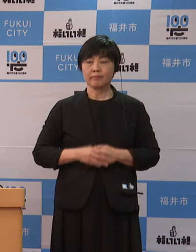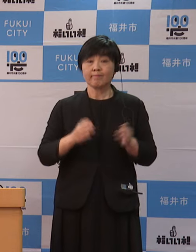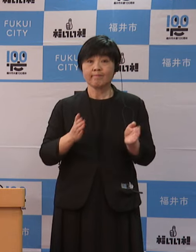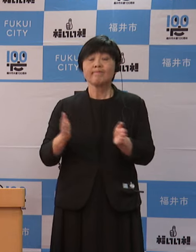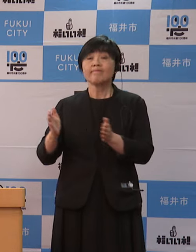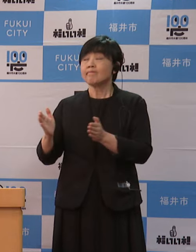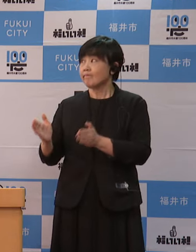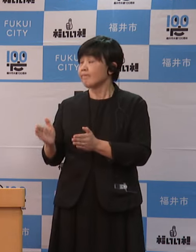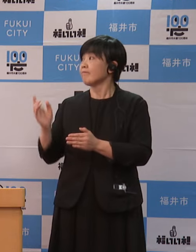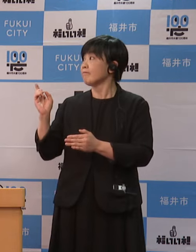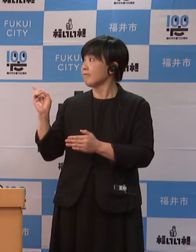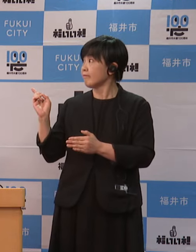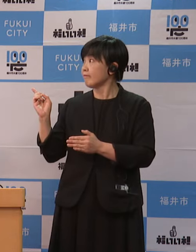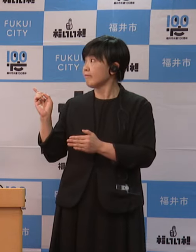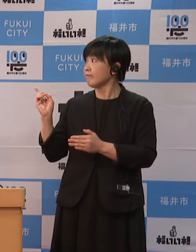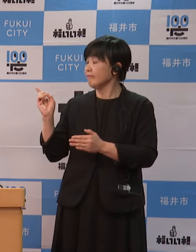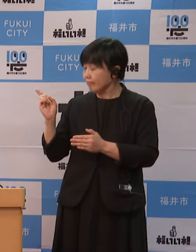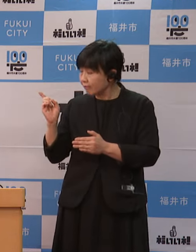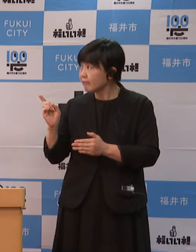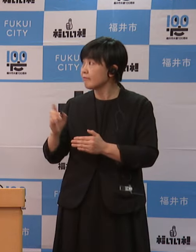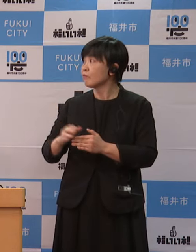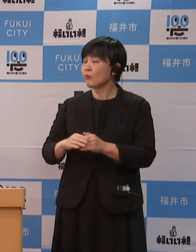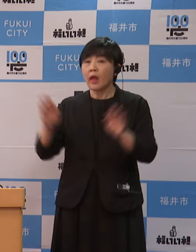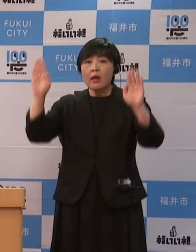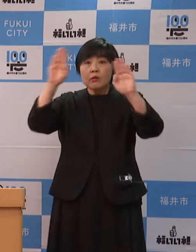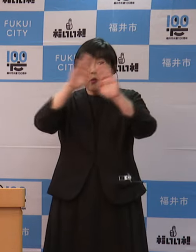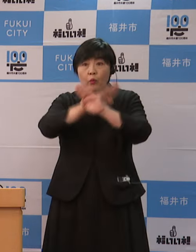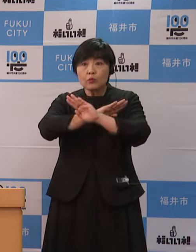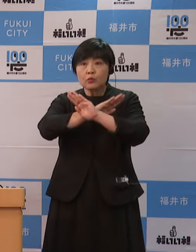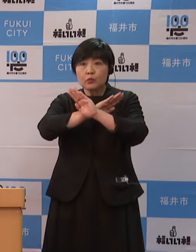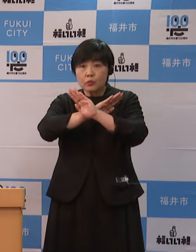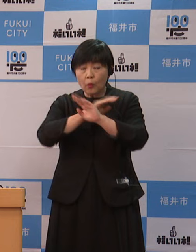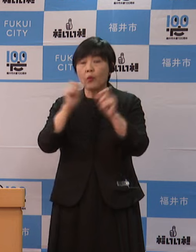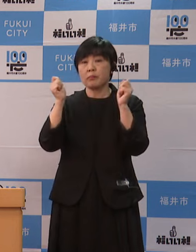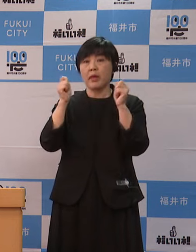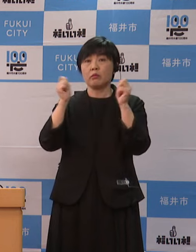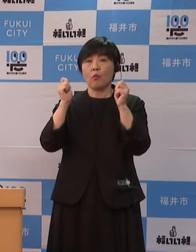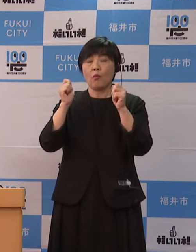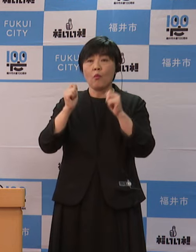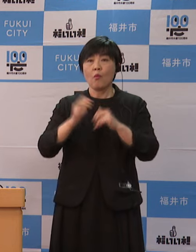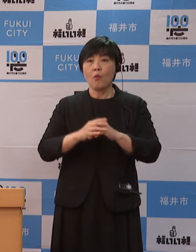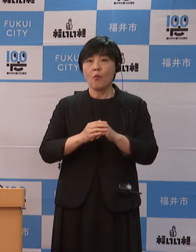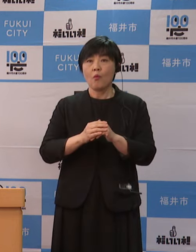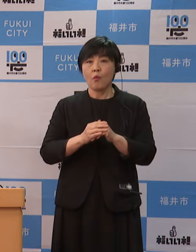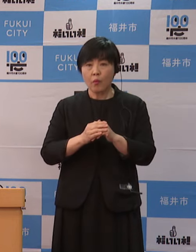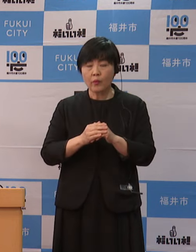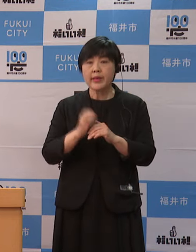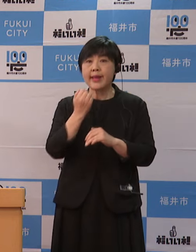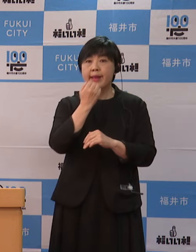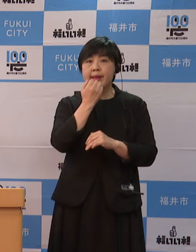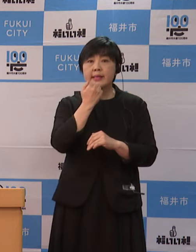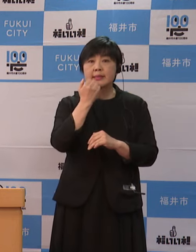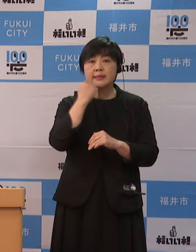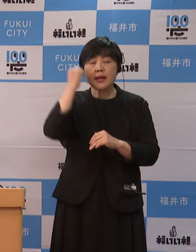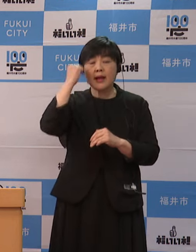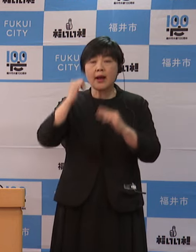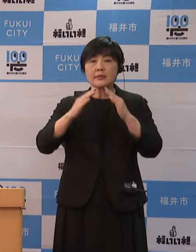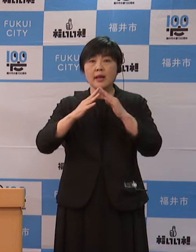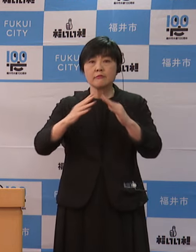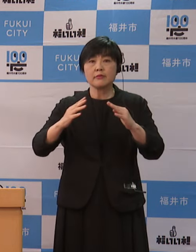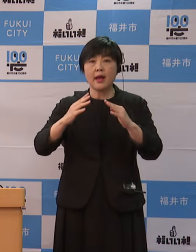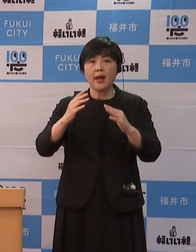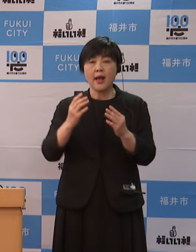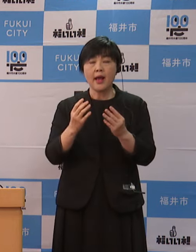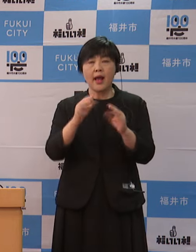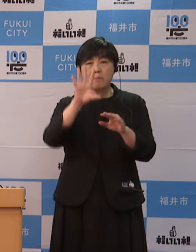それからこれもその夜のイベントですけれども、満東屋、越前朝倉満東屋、